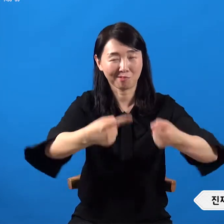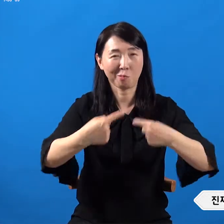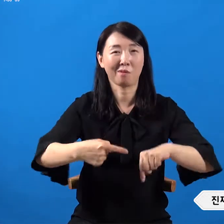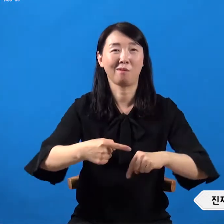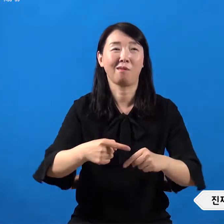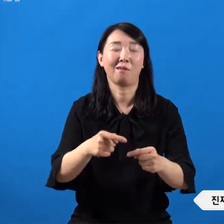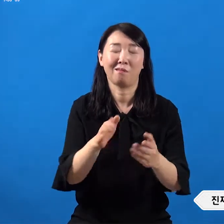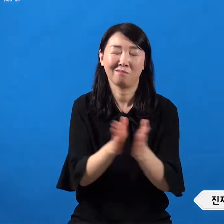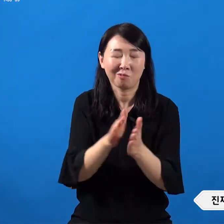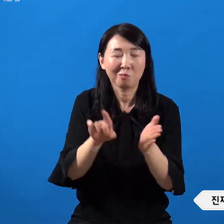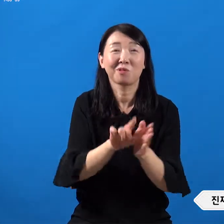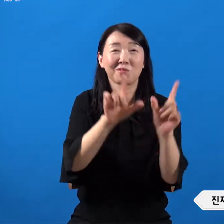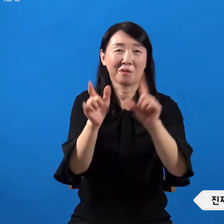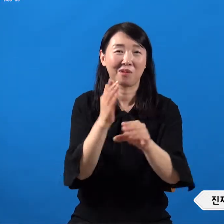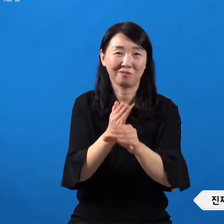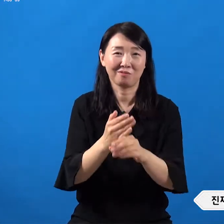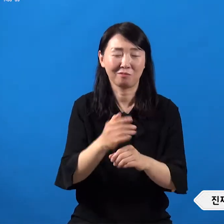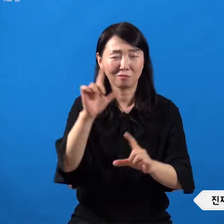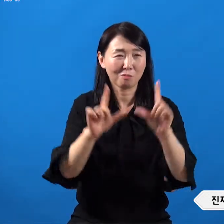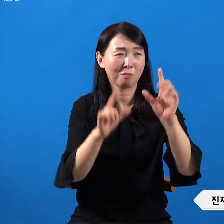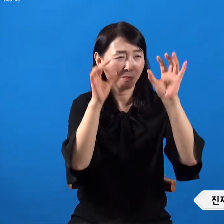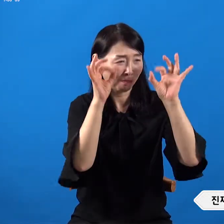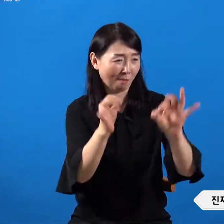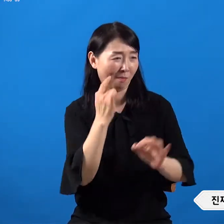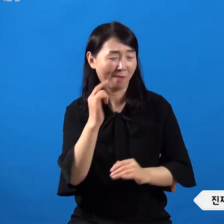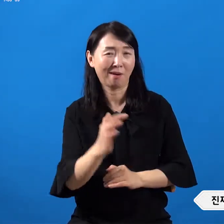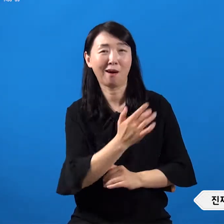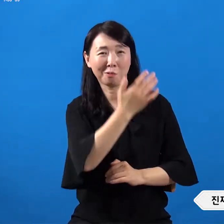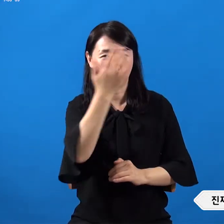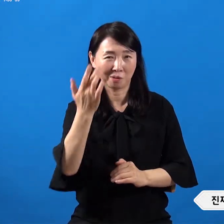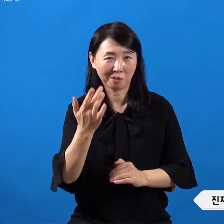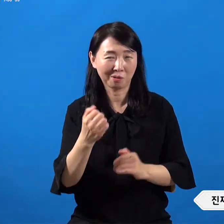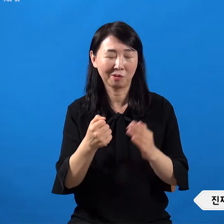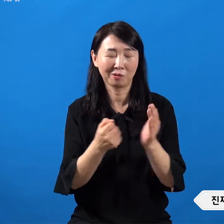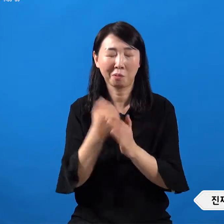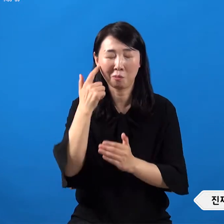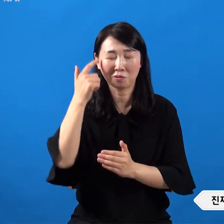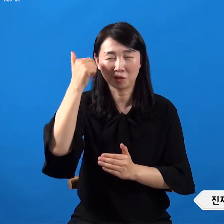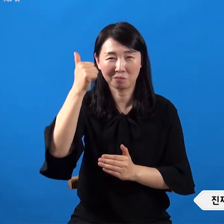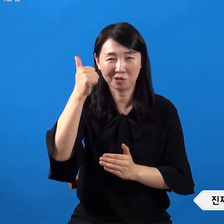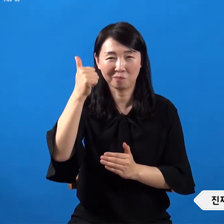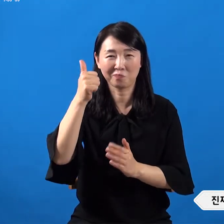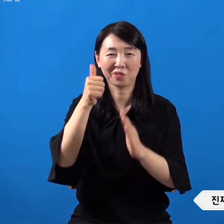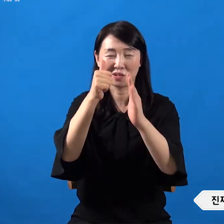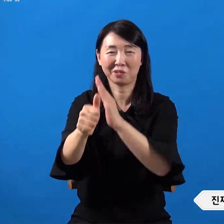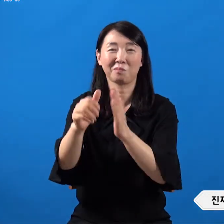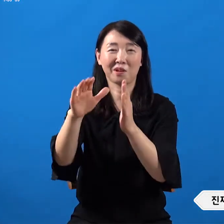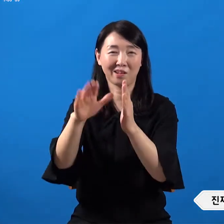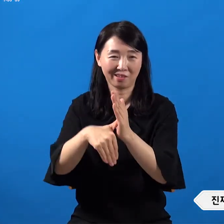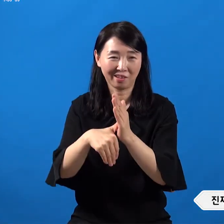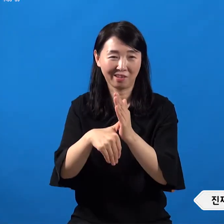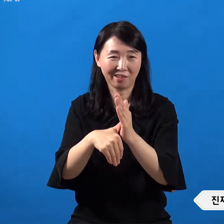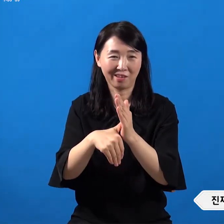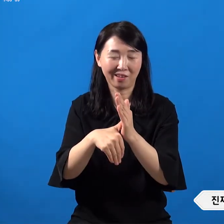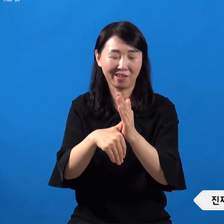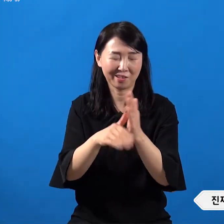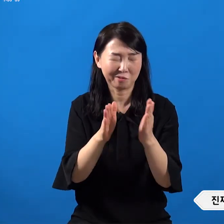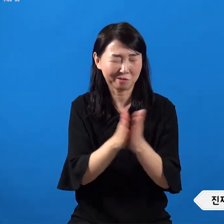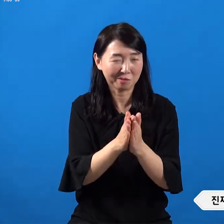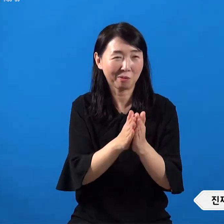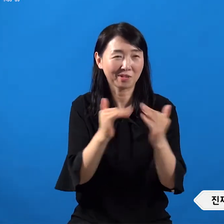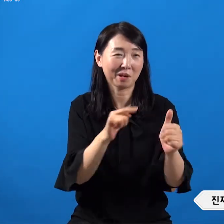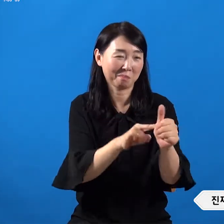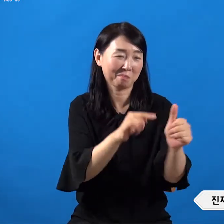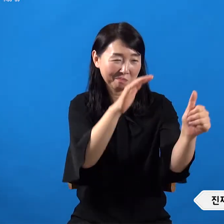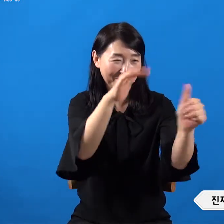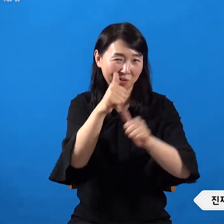신앙생활을 하는지 모릅니다. 그 모습이 참 아름다워서 목사님이 신방 가는 길에 이 분을